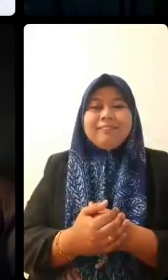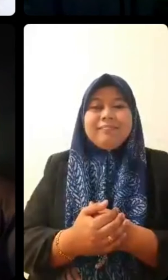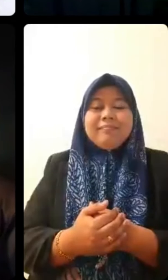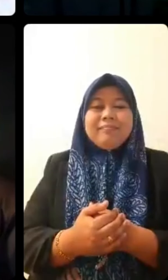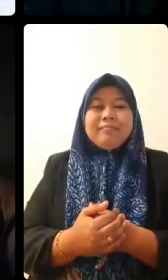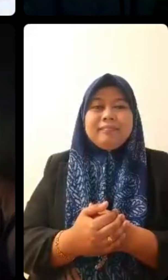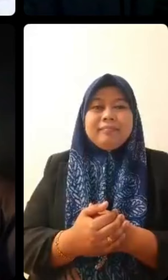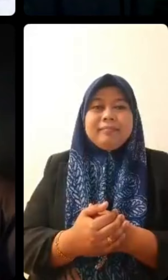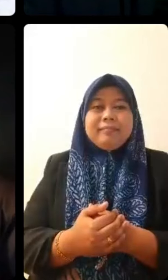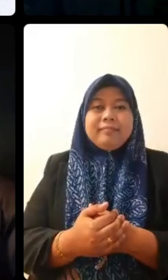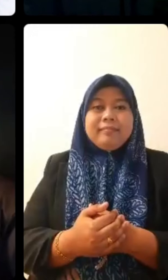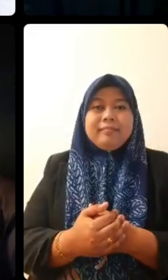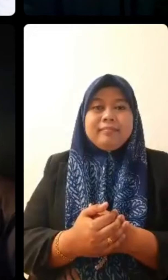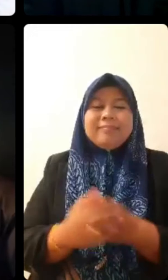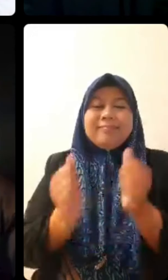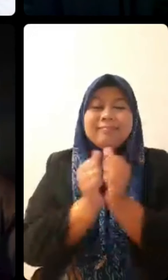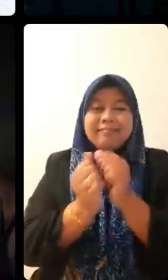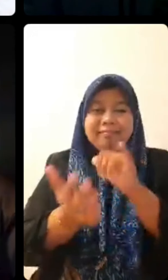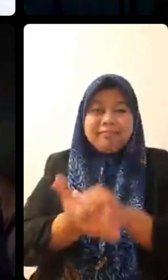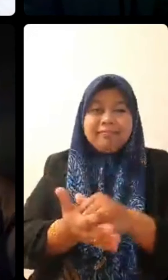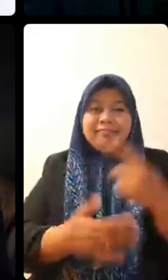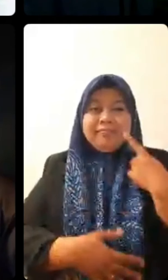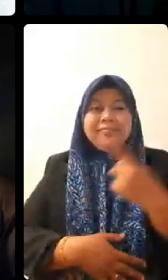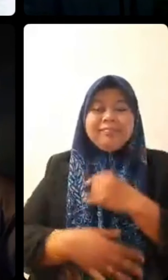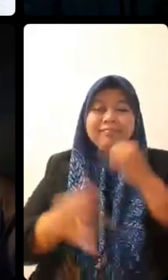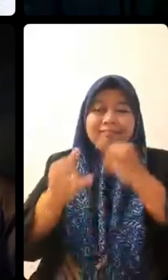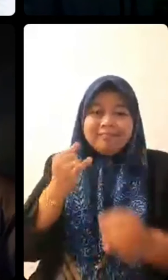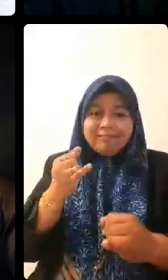Dengan itu, kita akhiri virtual sharing session ini.